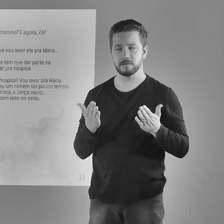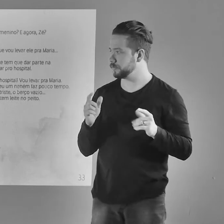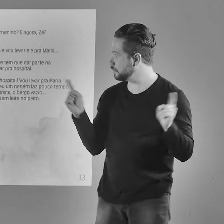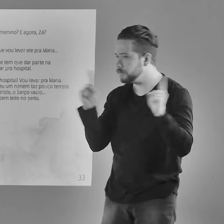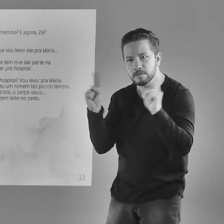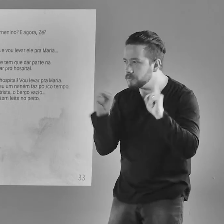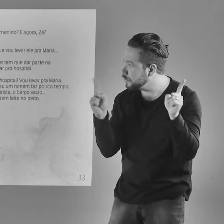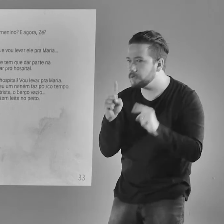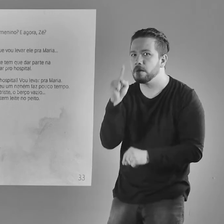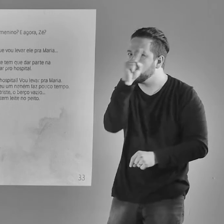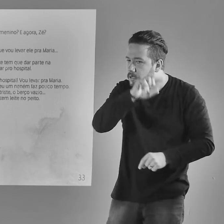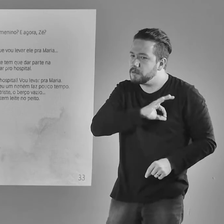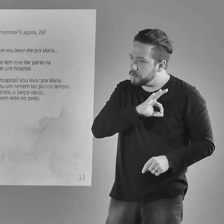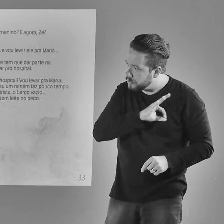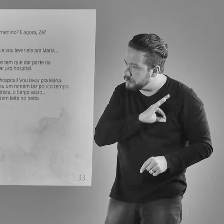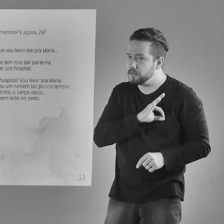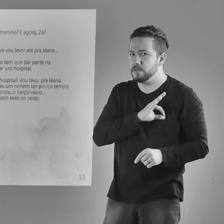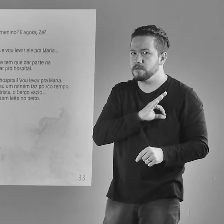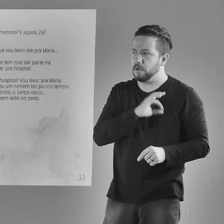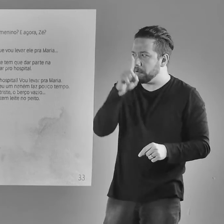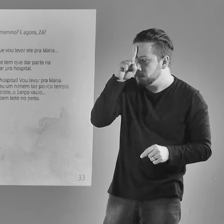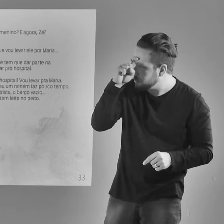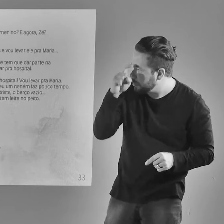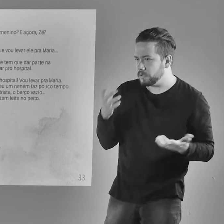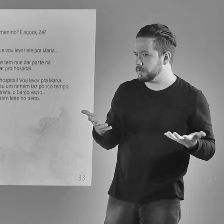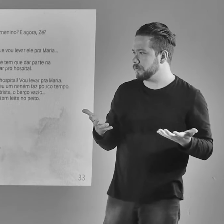Não, a gente tem que levar ele para a polícia. Ou então para o